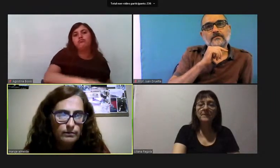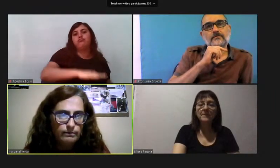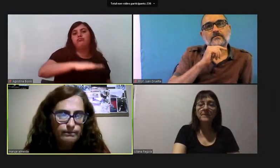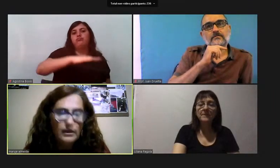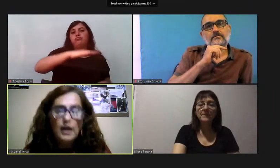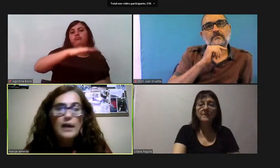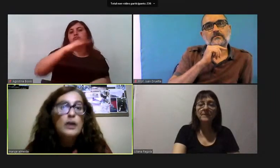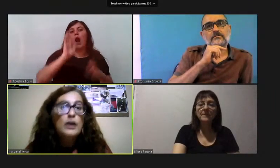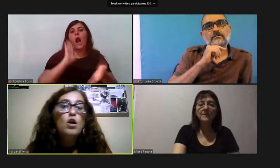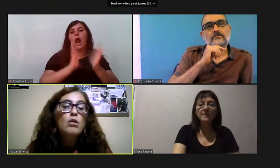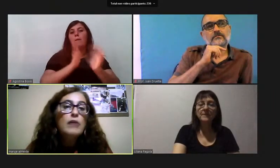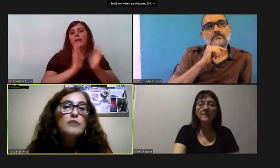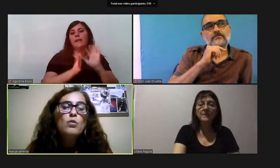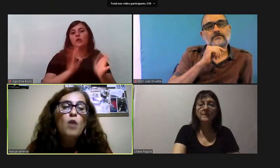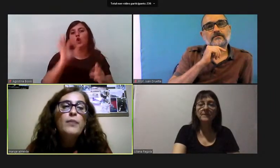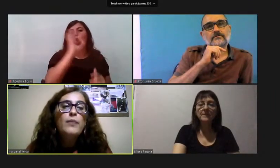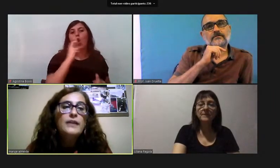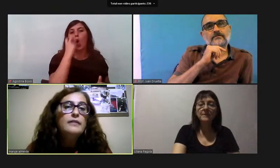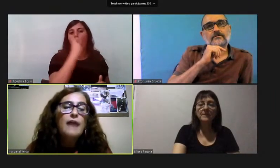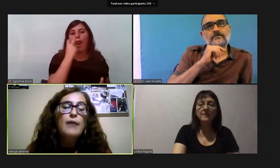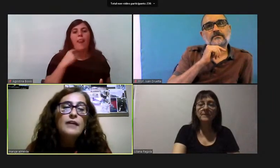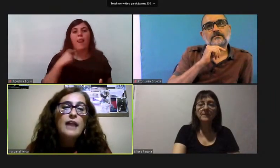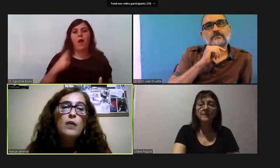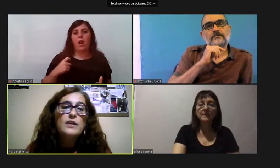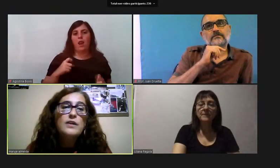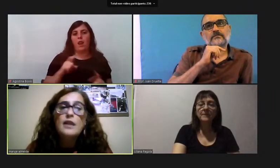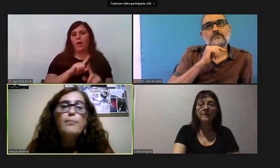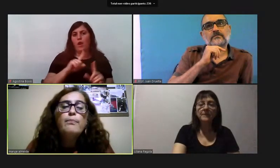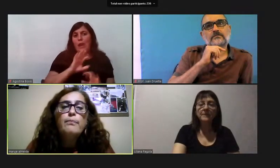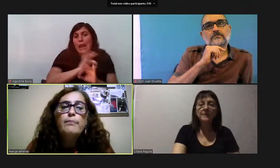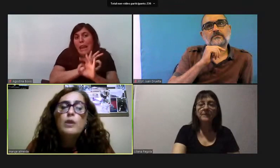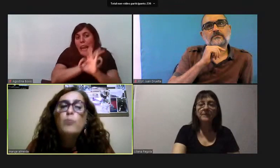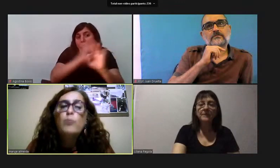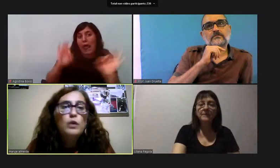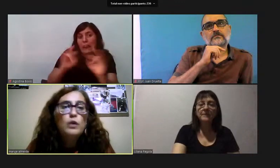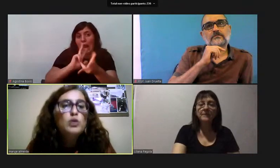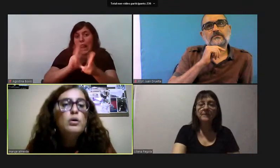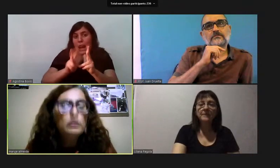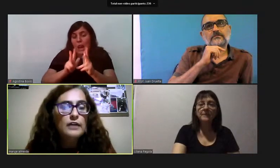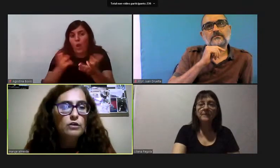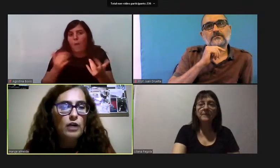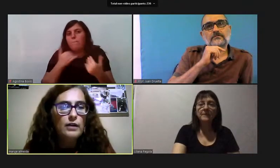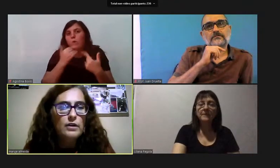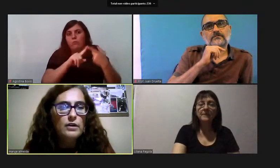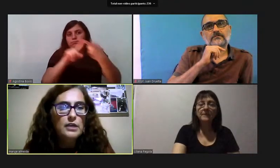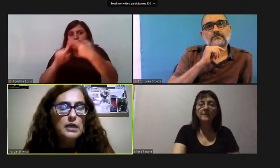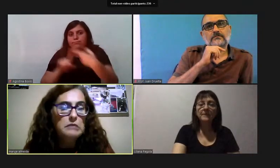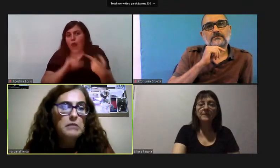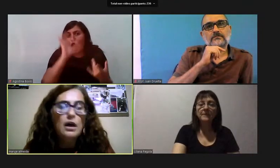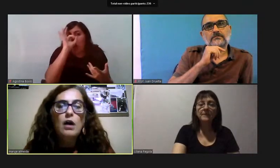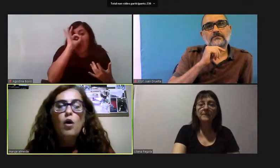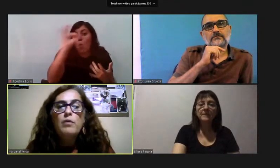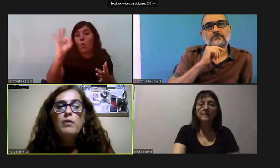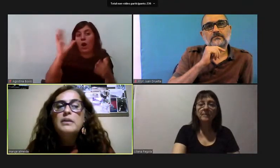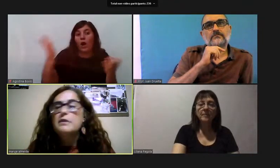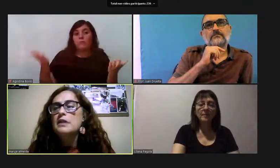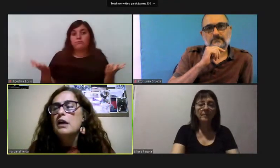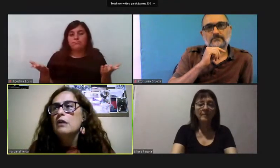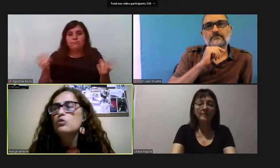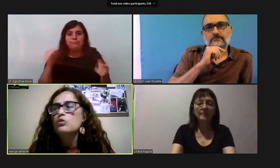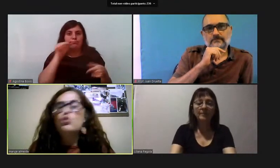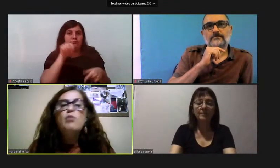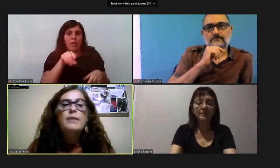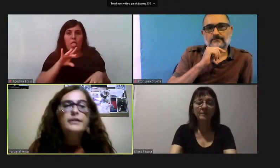español, y no es un competente hablante de la lengua de señas, pero porque no estuvo en contacto con la lengua de señas, obviamente va a